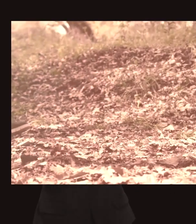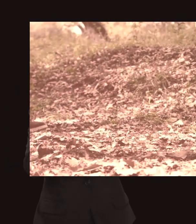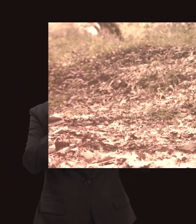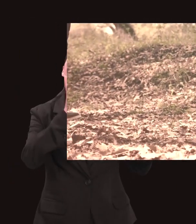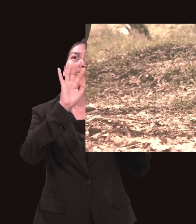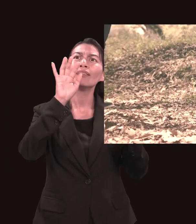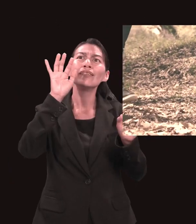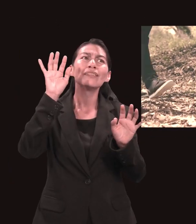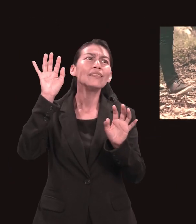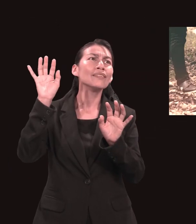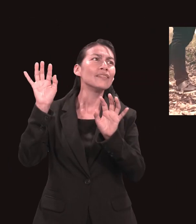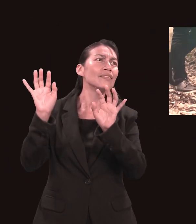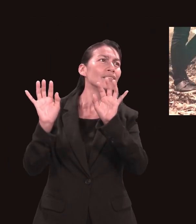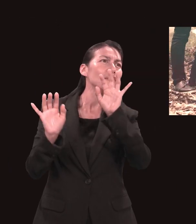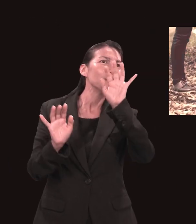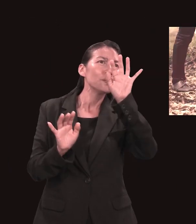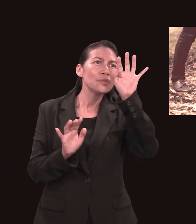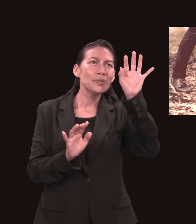Gracias. Gracias.